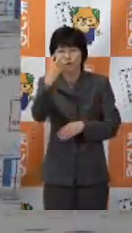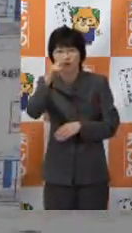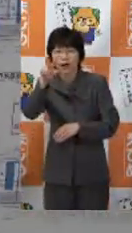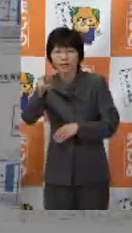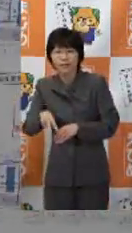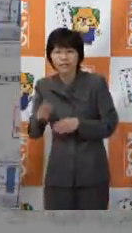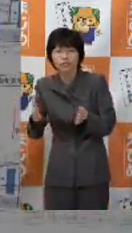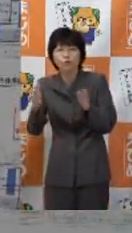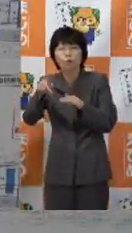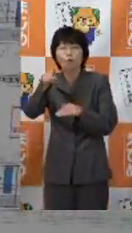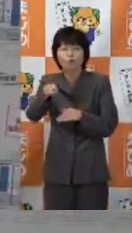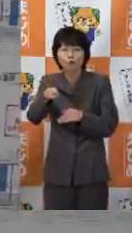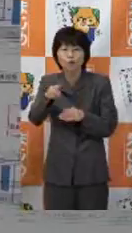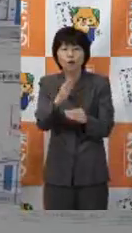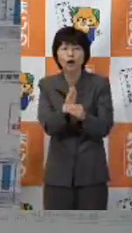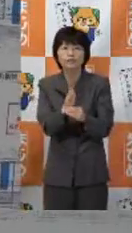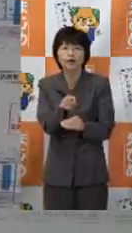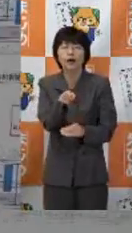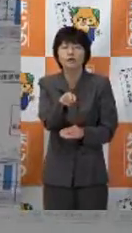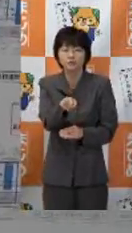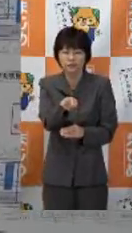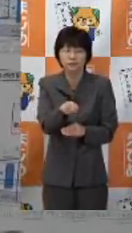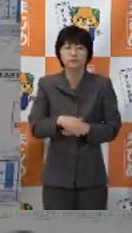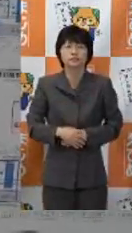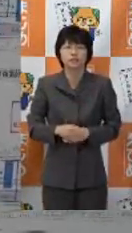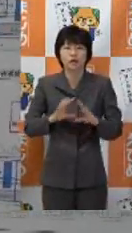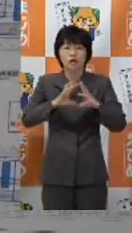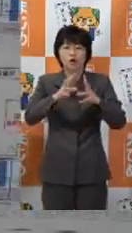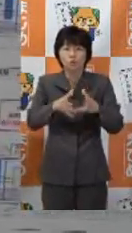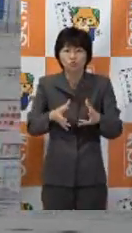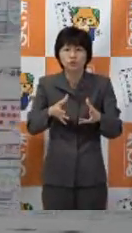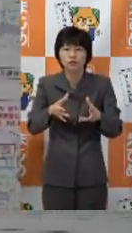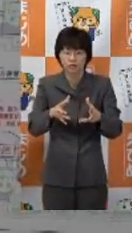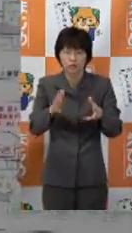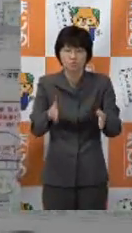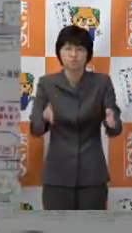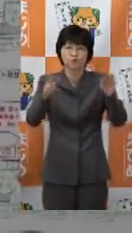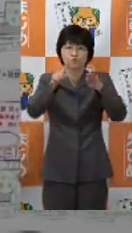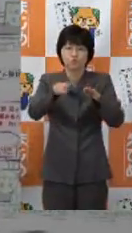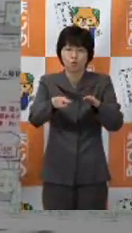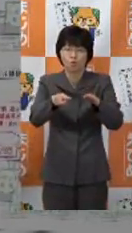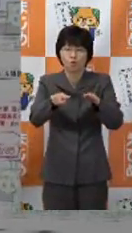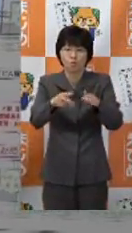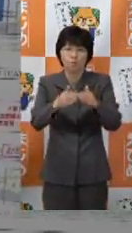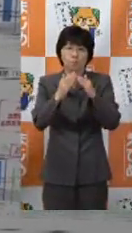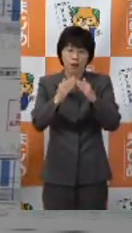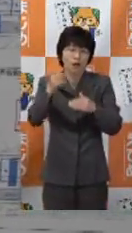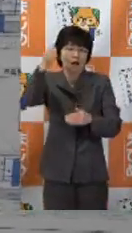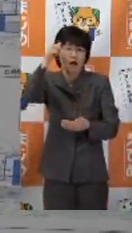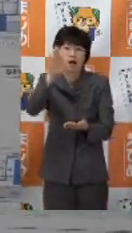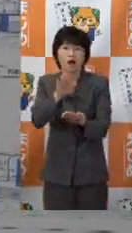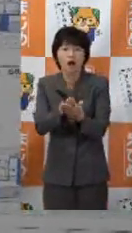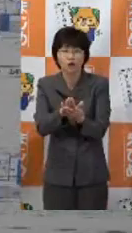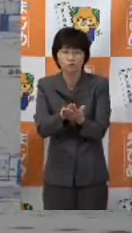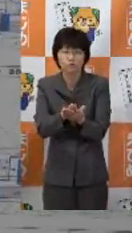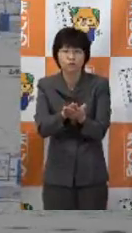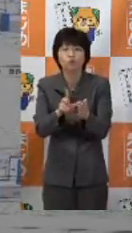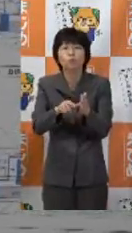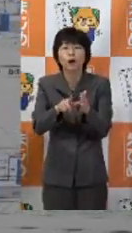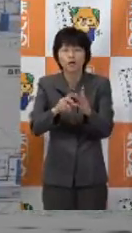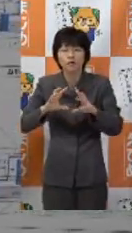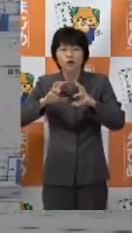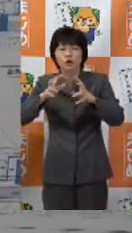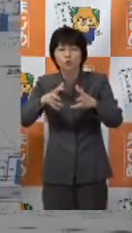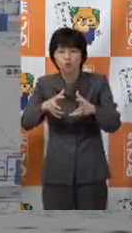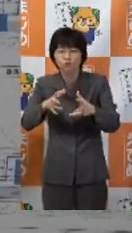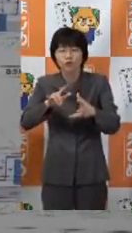現在の国際全量いうと庁舎管理棟の間に入っ国際性低下分でを